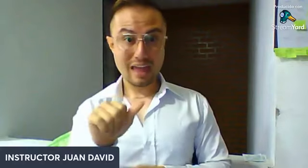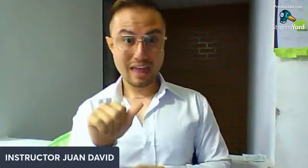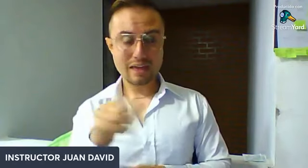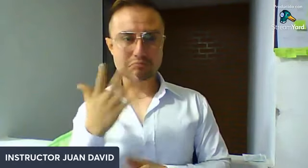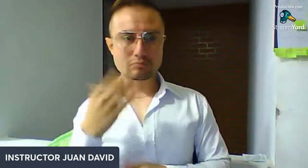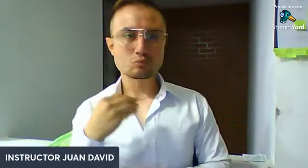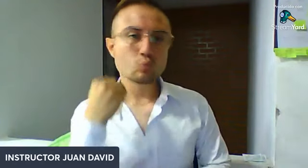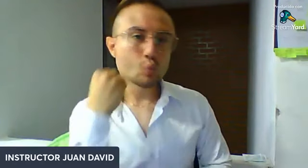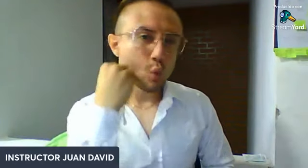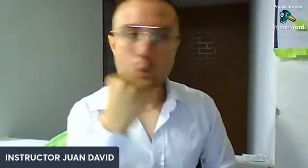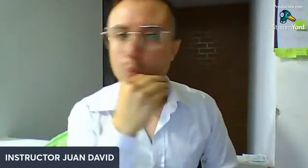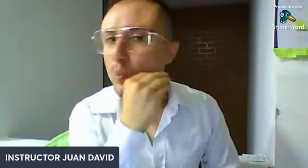Seña de Judas.